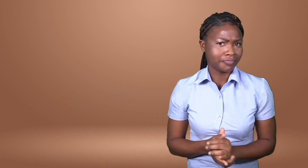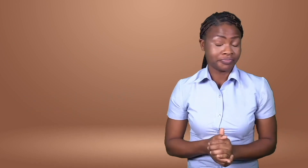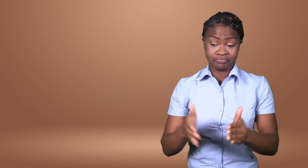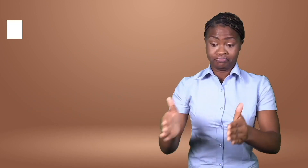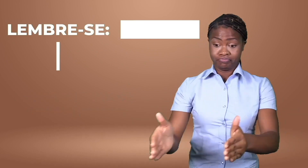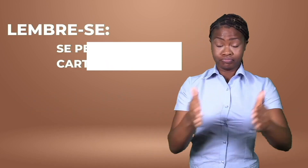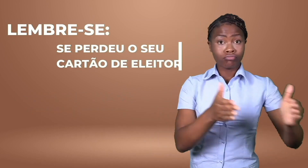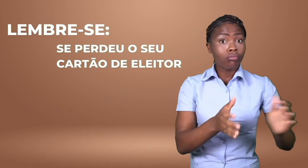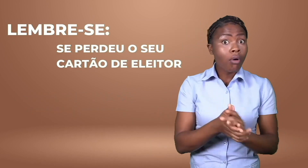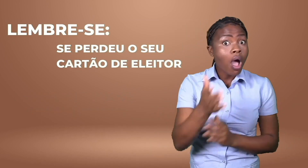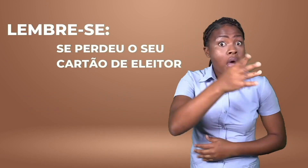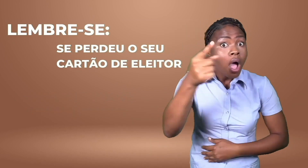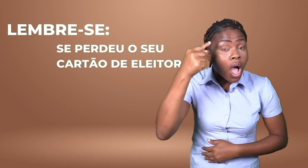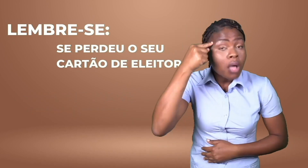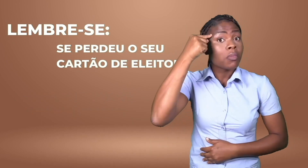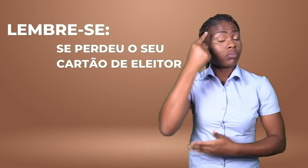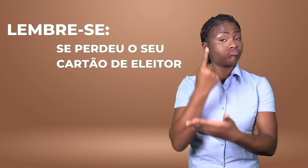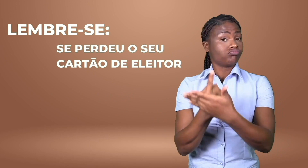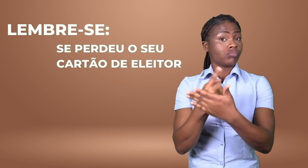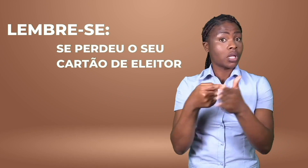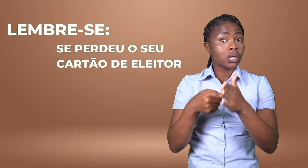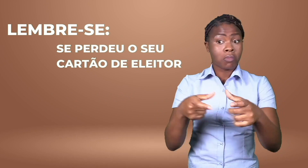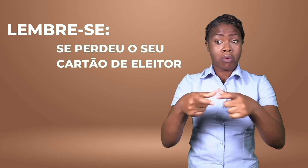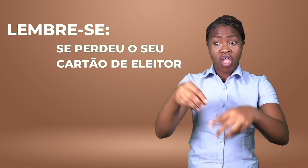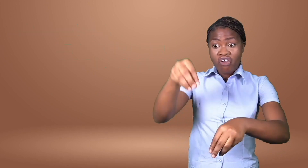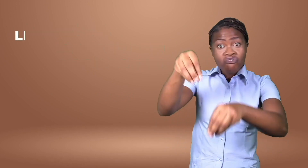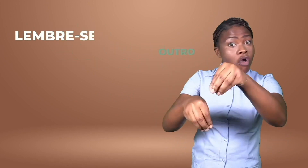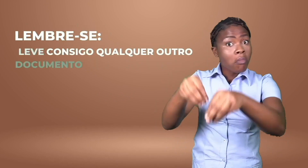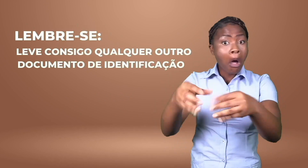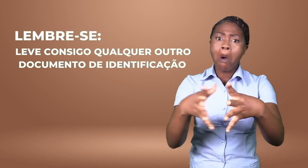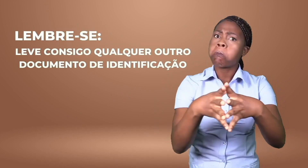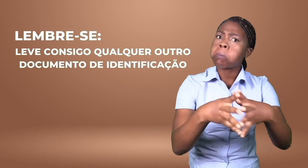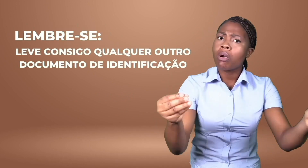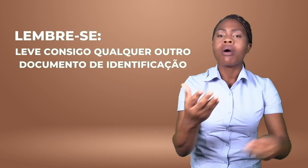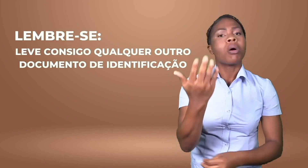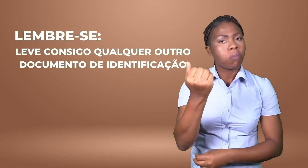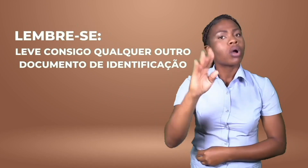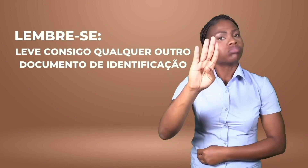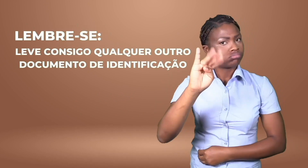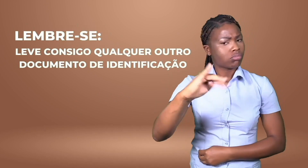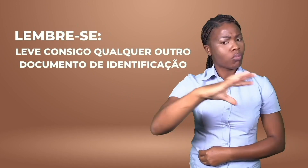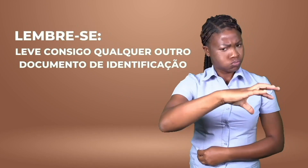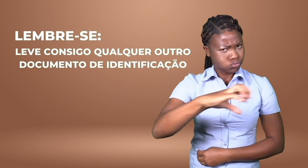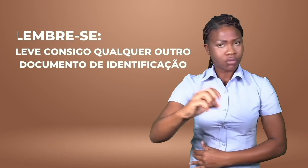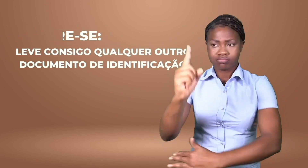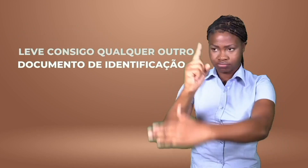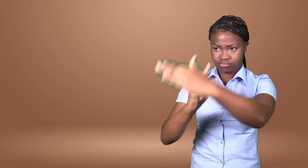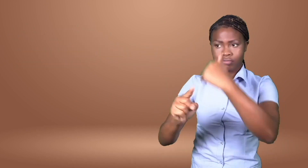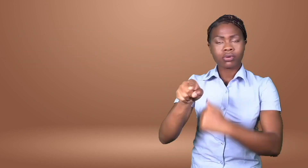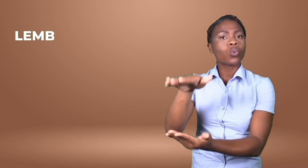Lembre-se, caso tenha perdido o seu cartão de eleitor, leve consigo qualquer outro documento de identificação e